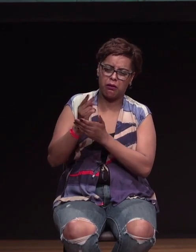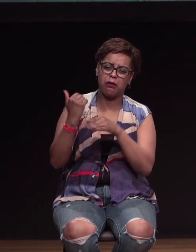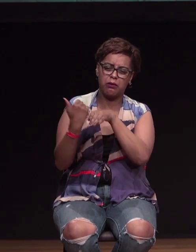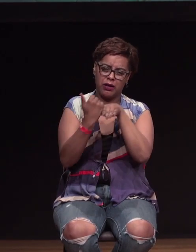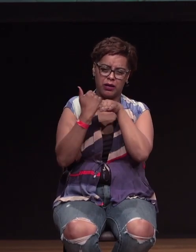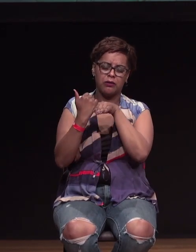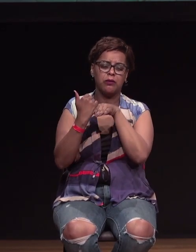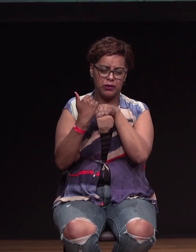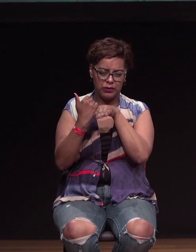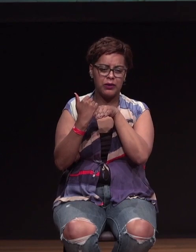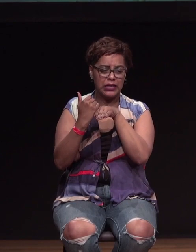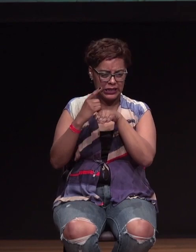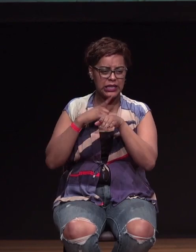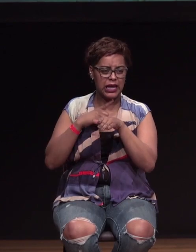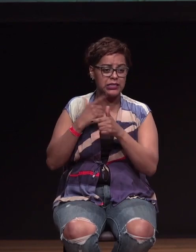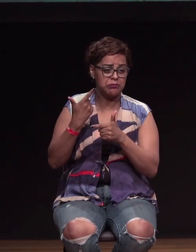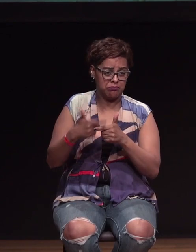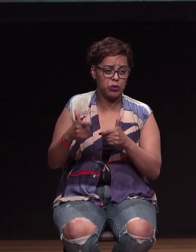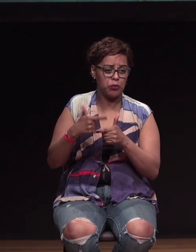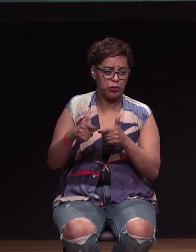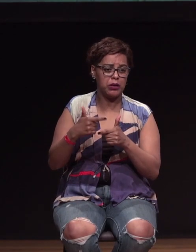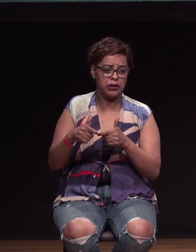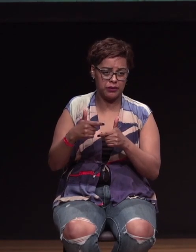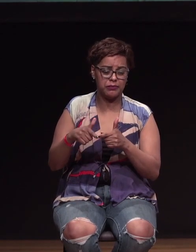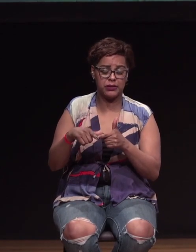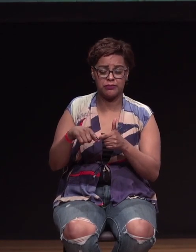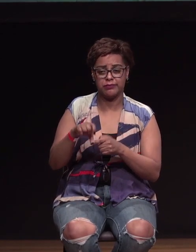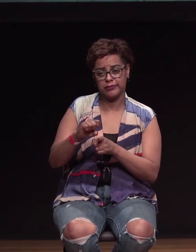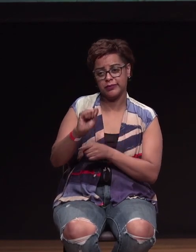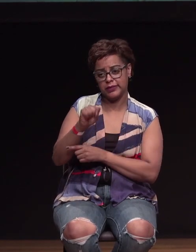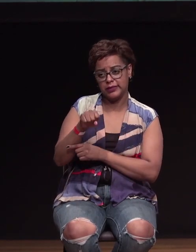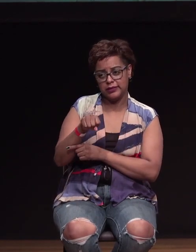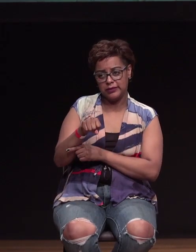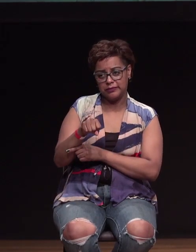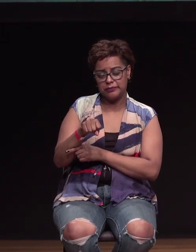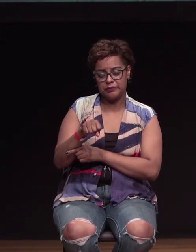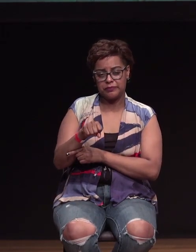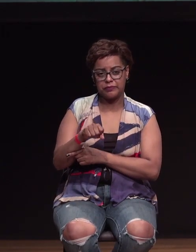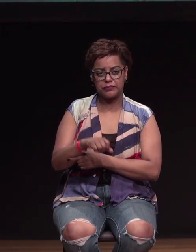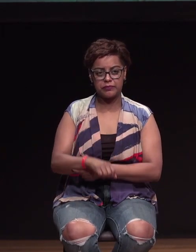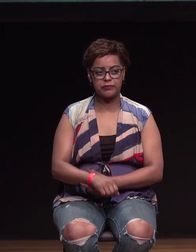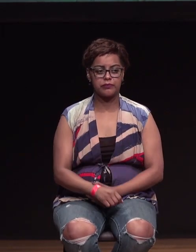Acho que existe esse vício também. Né?